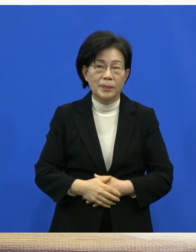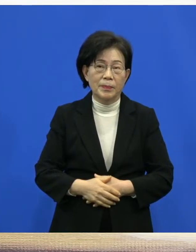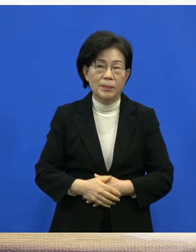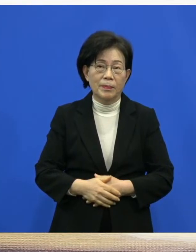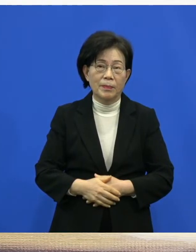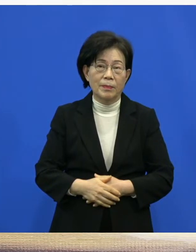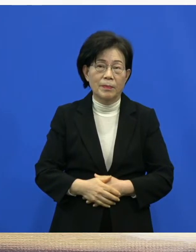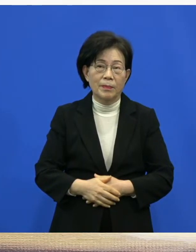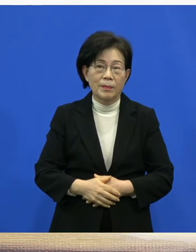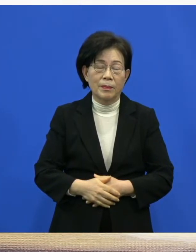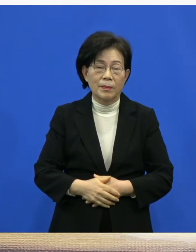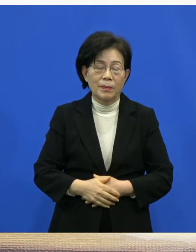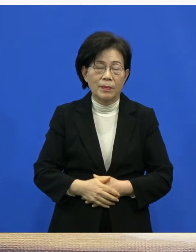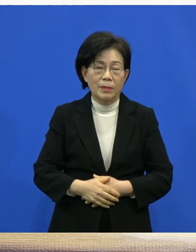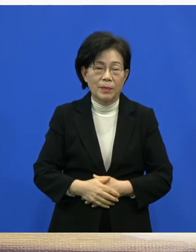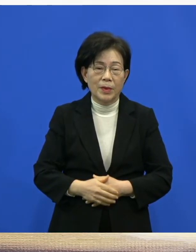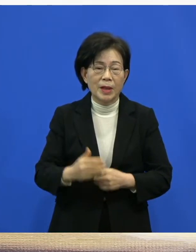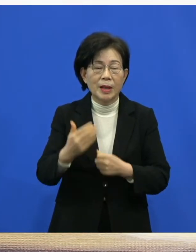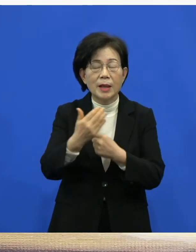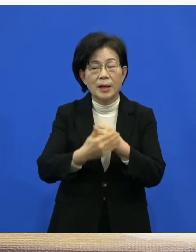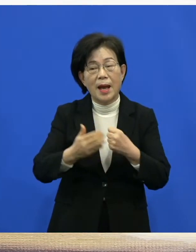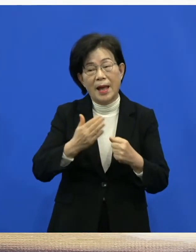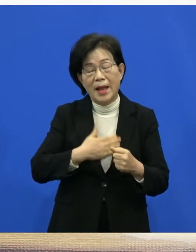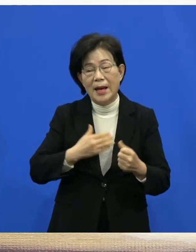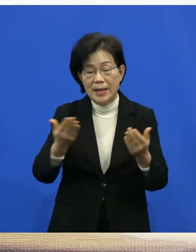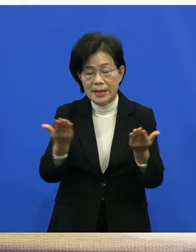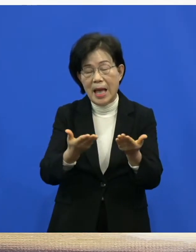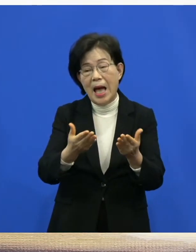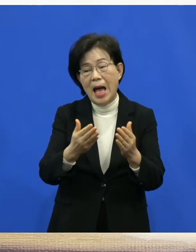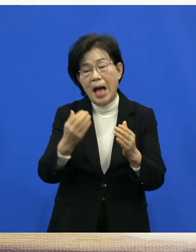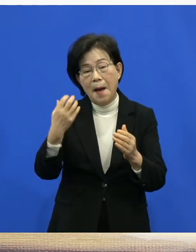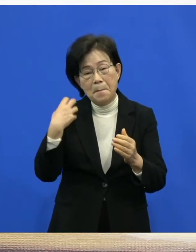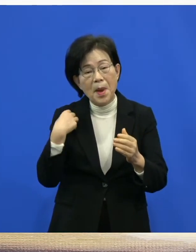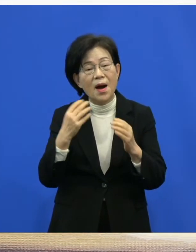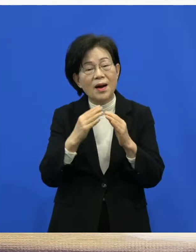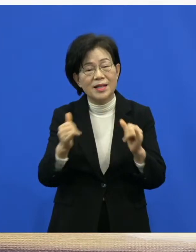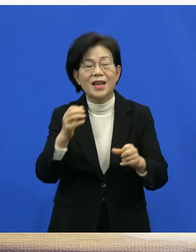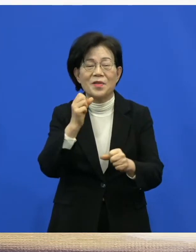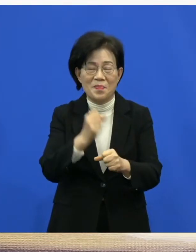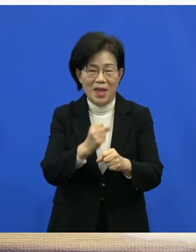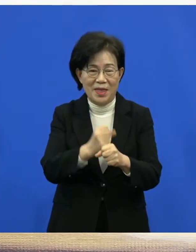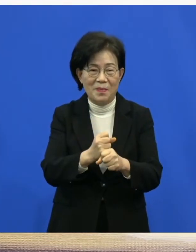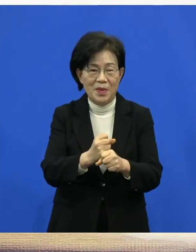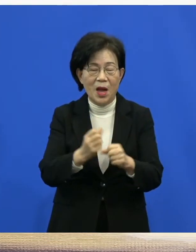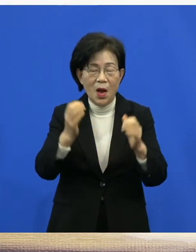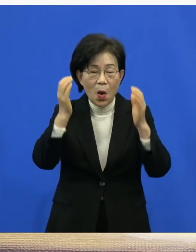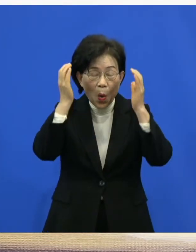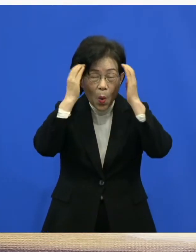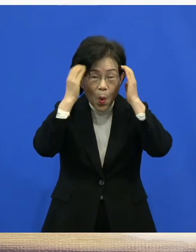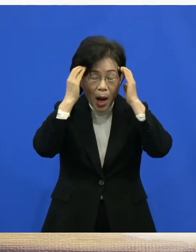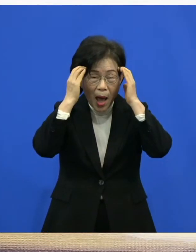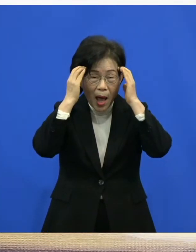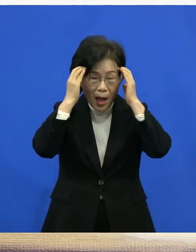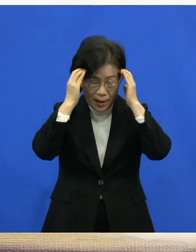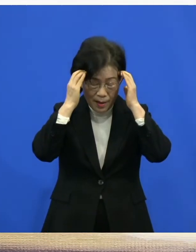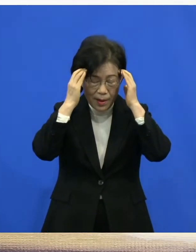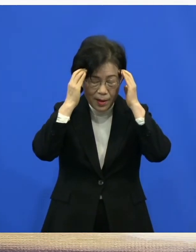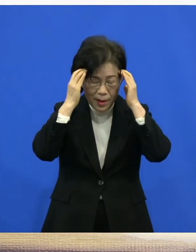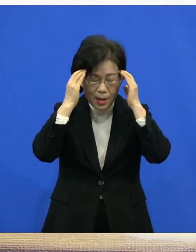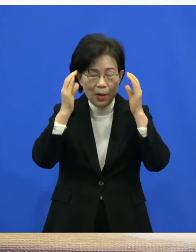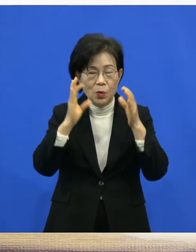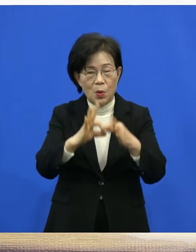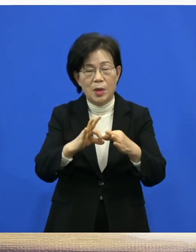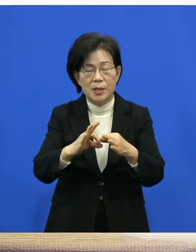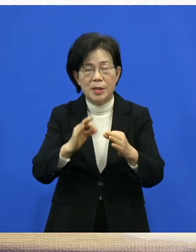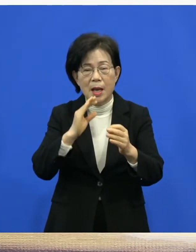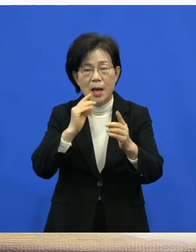그게 나를 사명자로 만든 거예요. 고난을 경험하면 뭘까요? 붙들 게 별로 없어요. 여러분